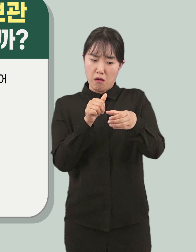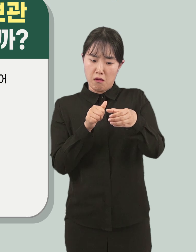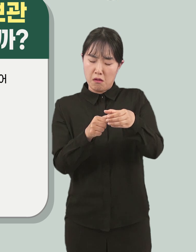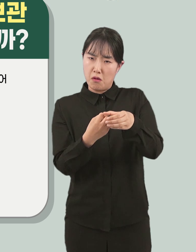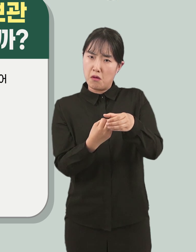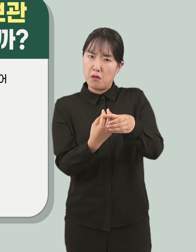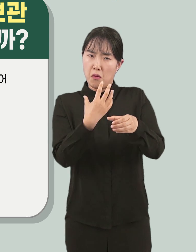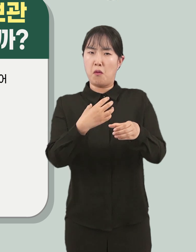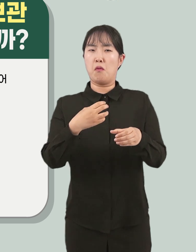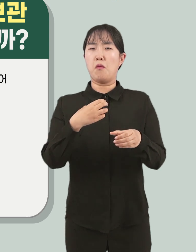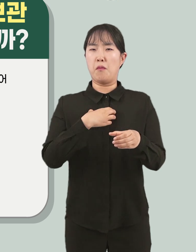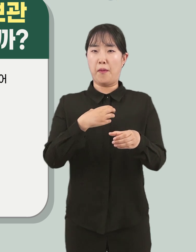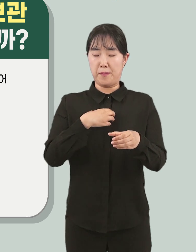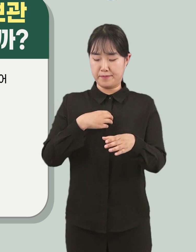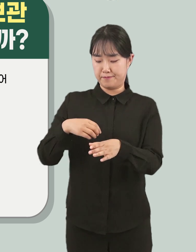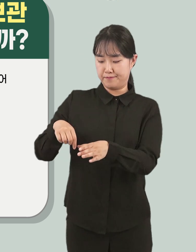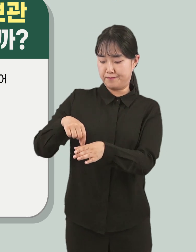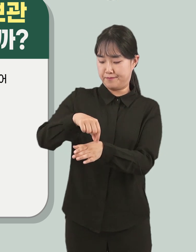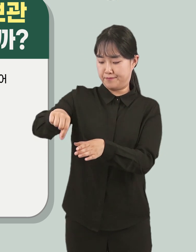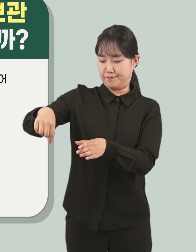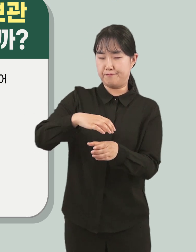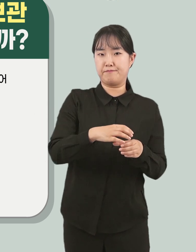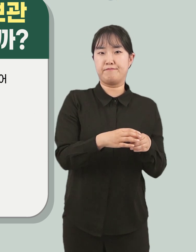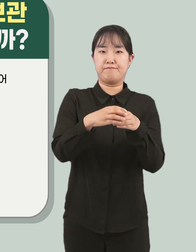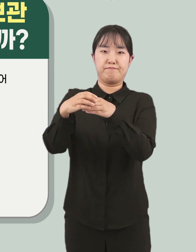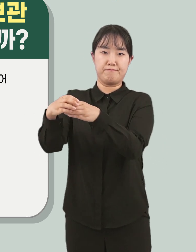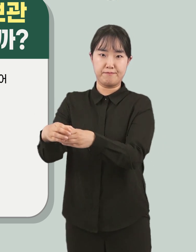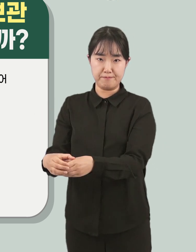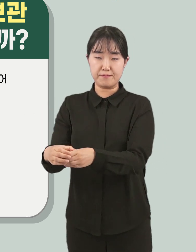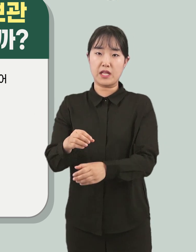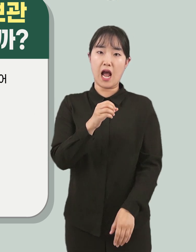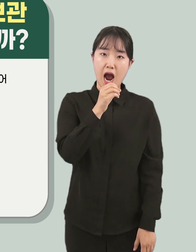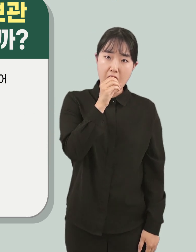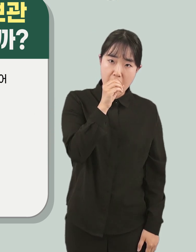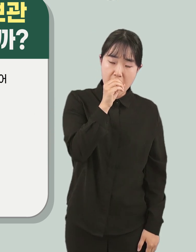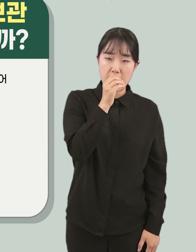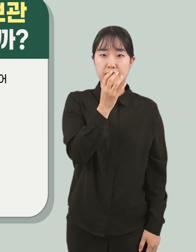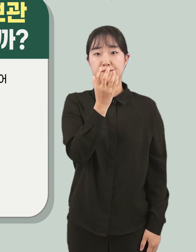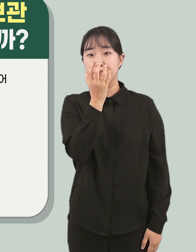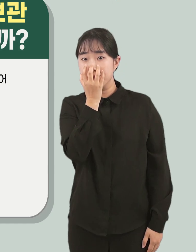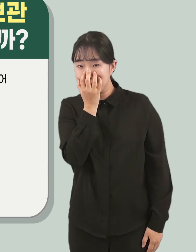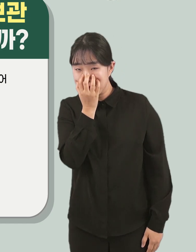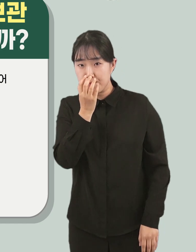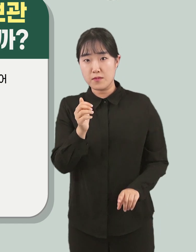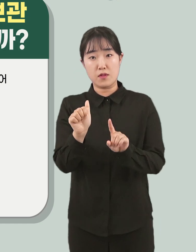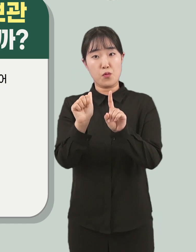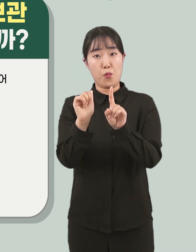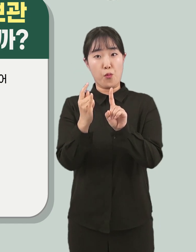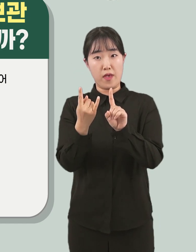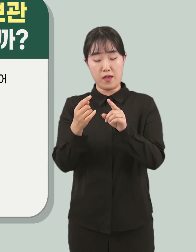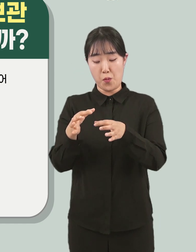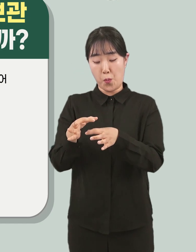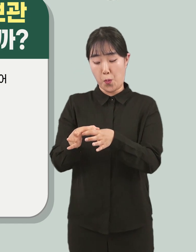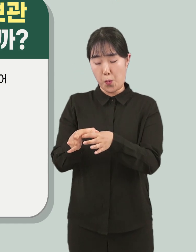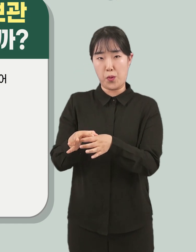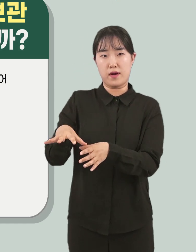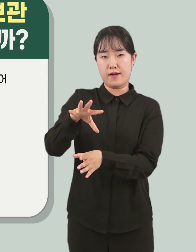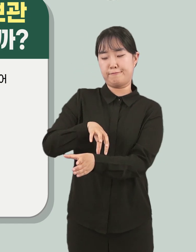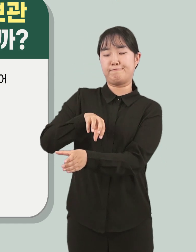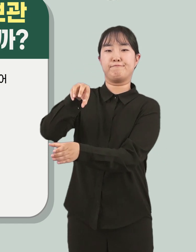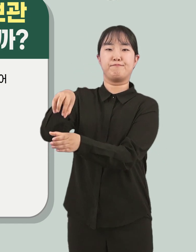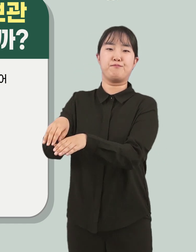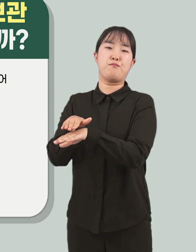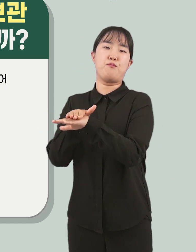넣지 않습니다. 약물이나 물이 남아있는 상태에서는 약물 용기를 운반하거나 두지 않습니다.